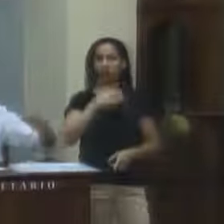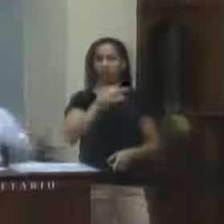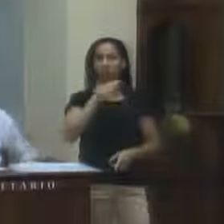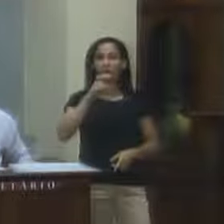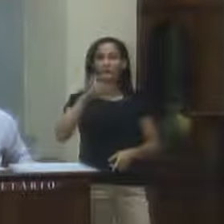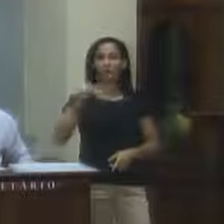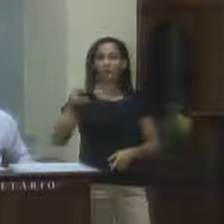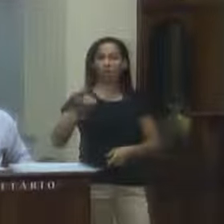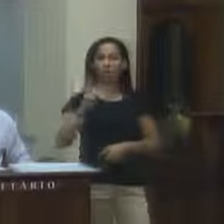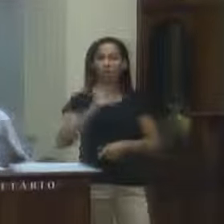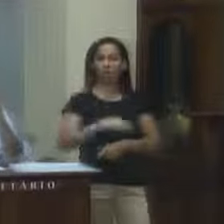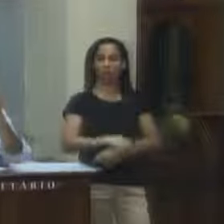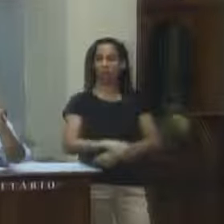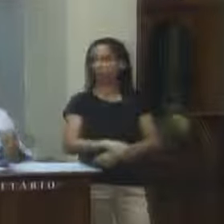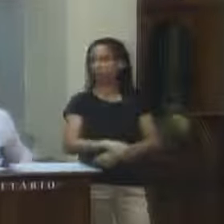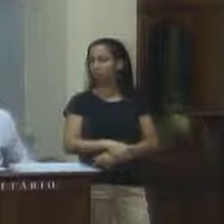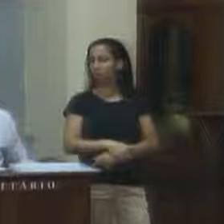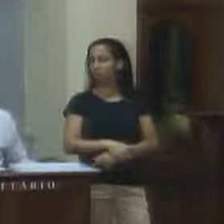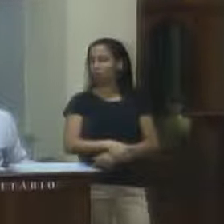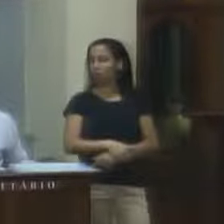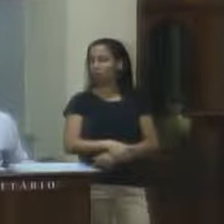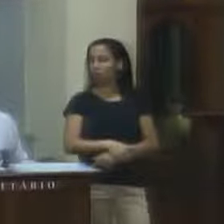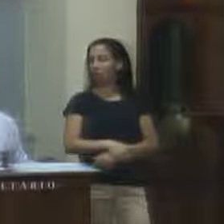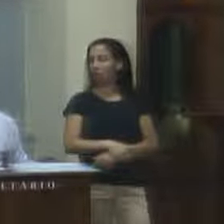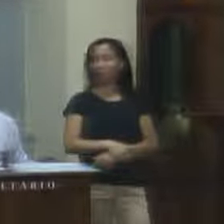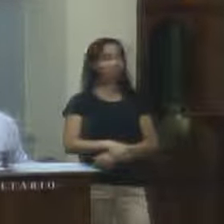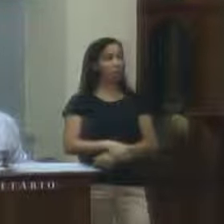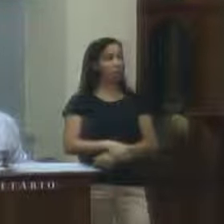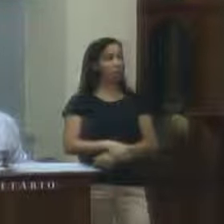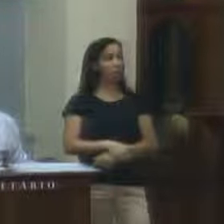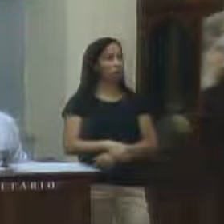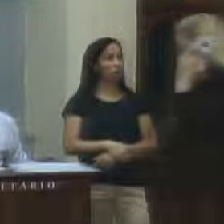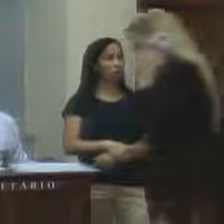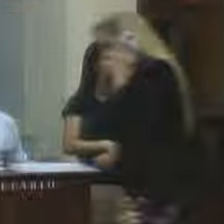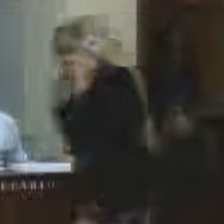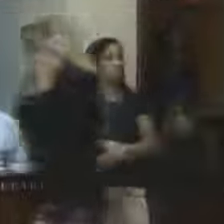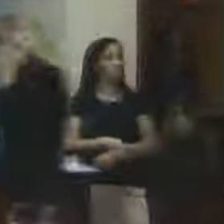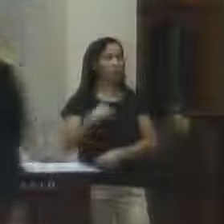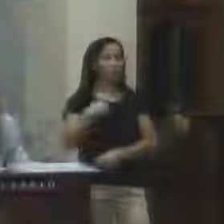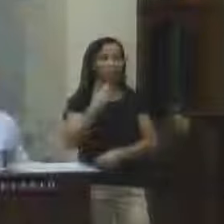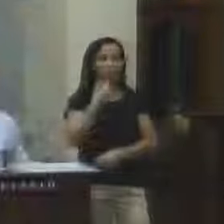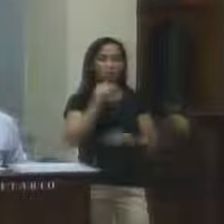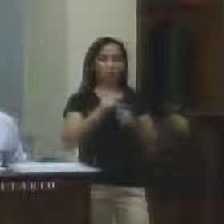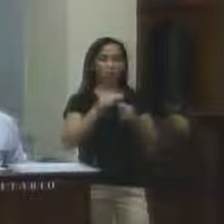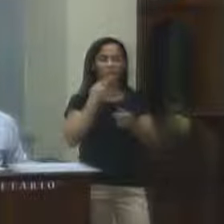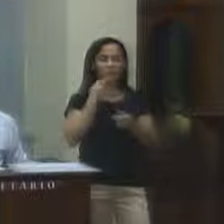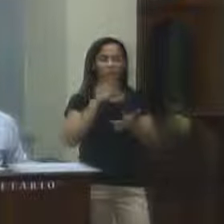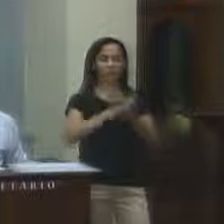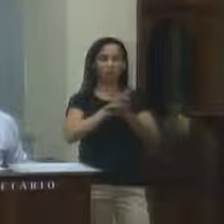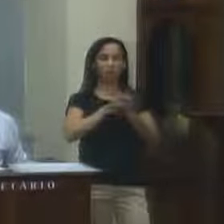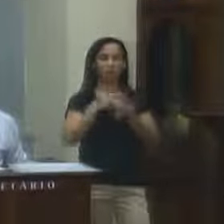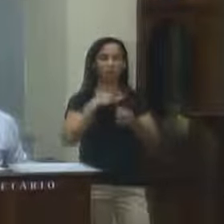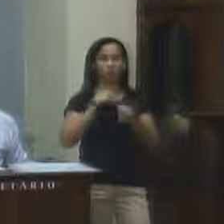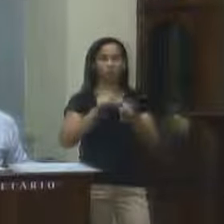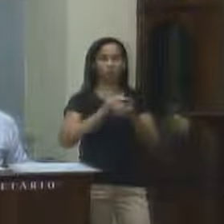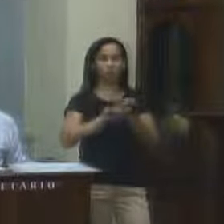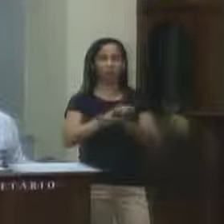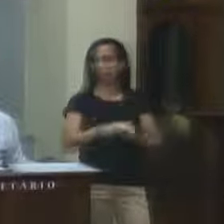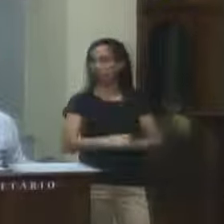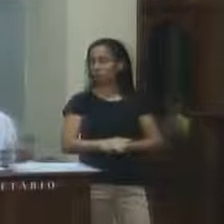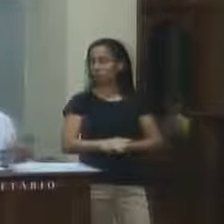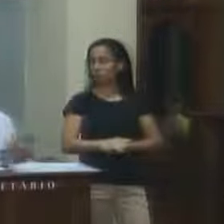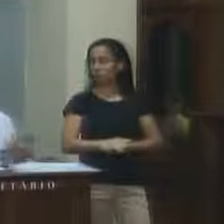7.500? Acredito que não. Da onde saiu esse valor? Igual eu estou te falando, não fui eu que fiz, eu não posso falar uma coisa que não fui eu que fiz. Inclusive foi